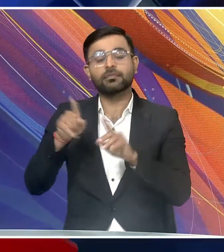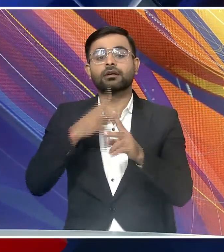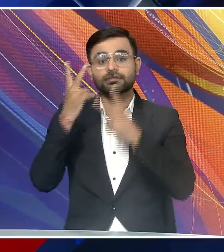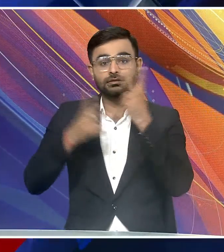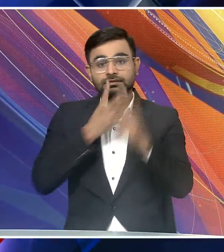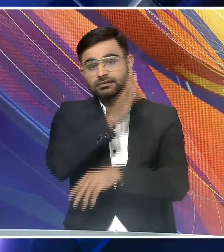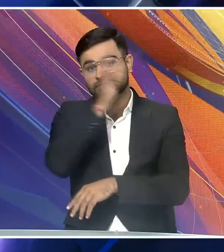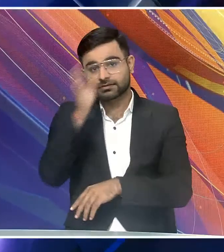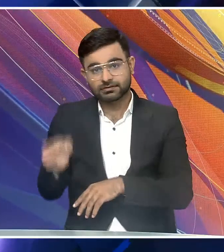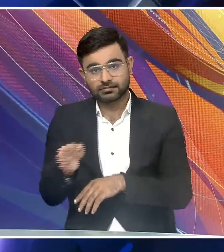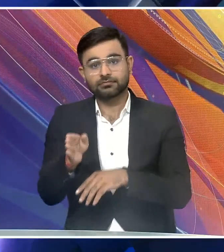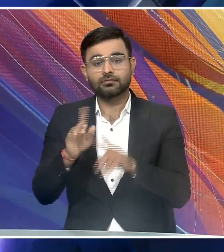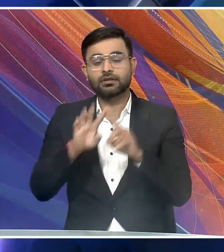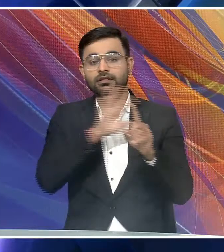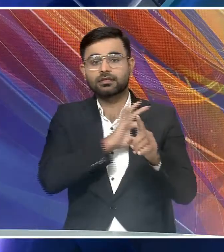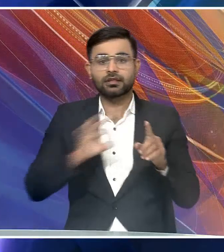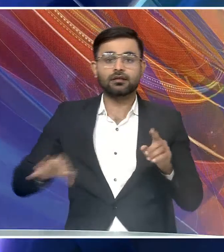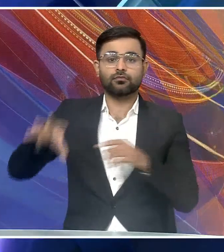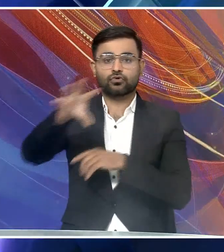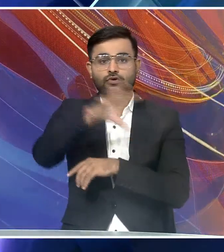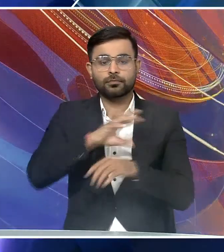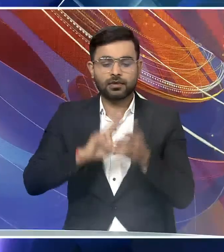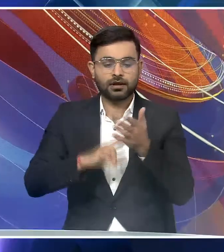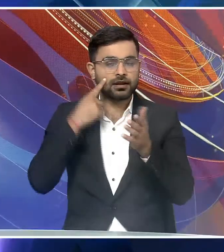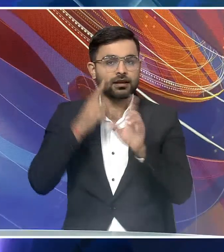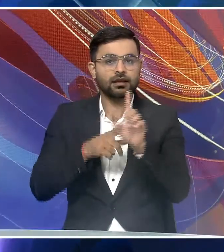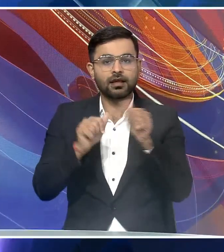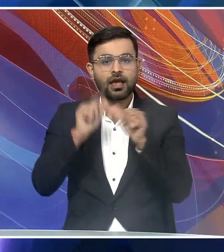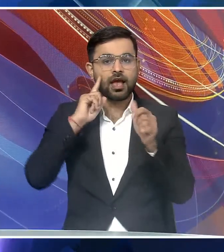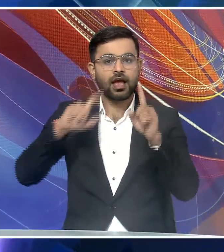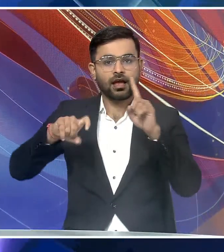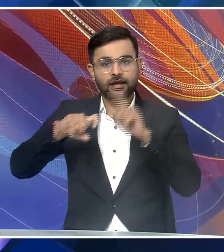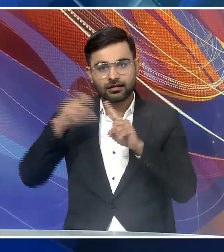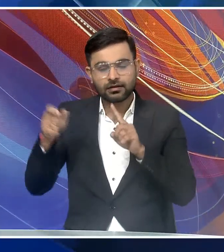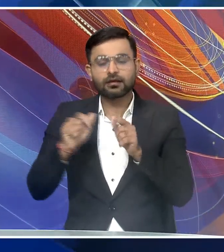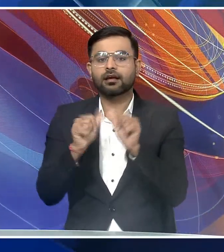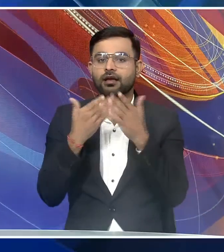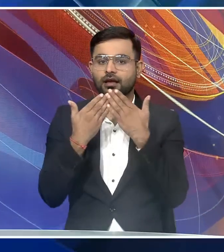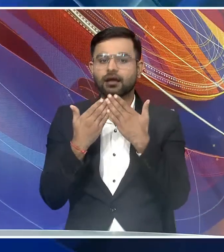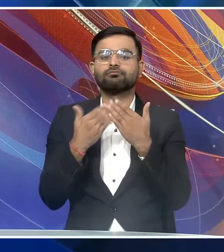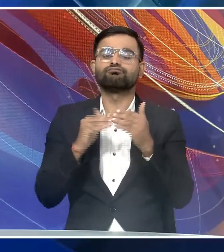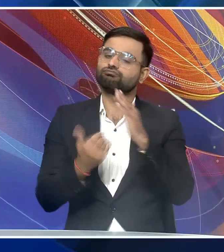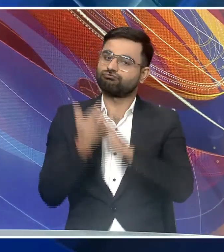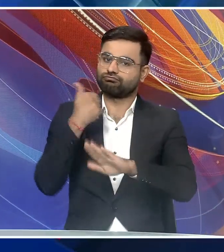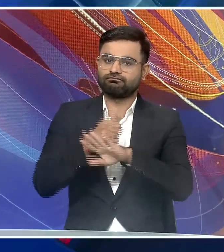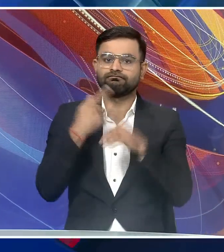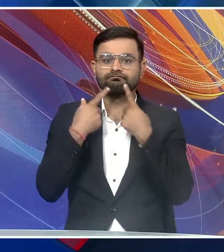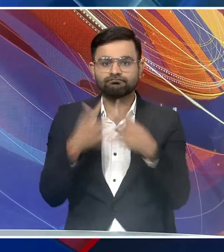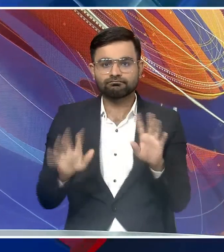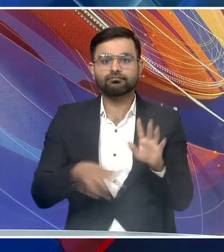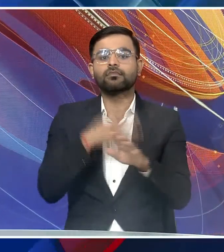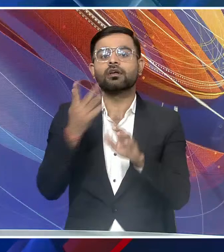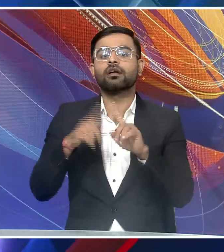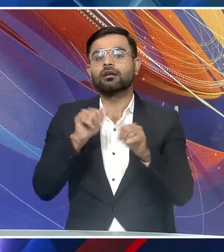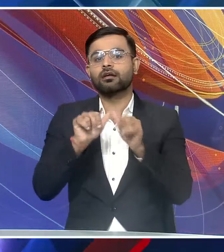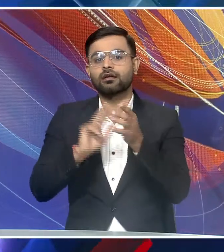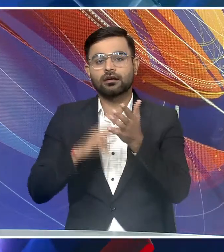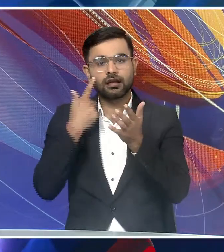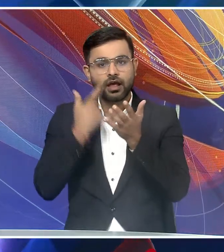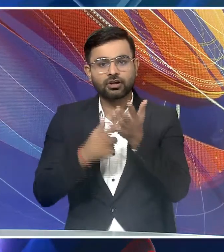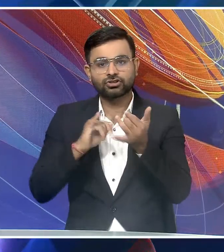के दौरान राष्ट्रपति त्रिपुरा राज्य न्यायिक अकादमी का उद्घाटन करेंगी और अगरतला के नरसिंहगढ़